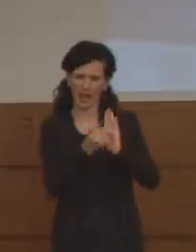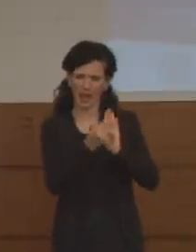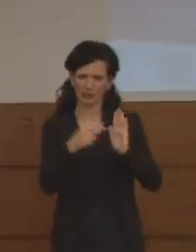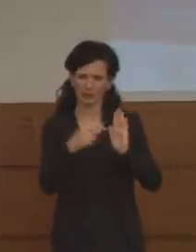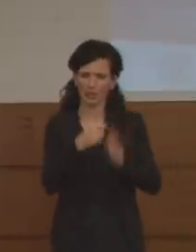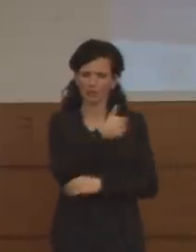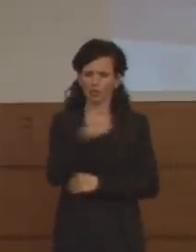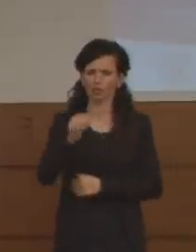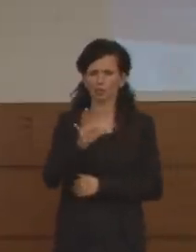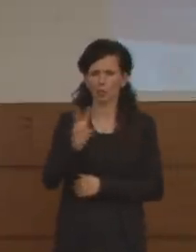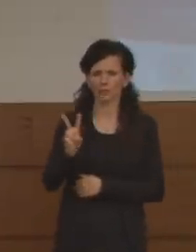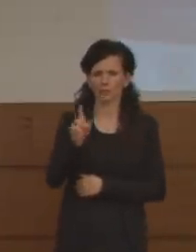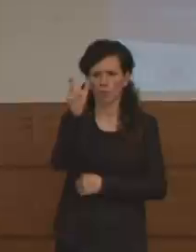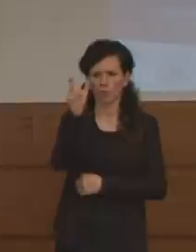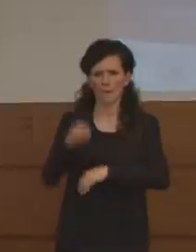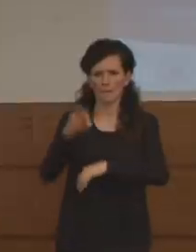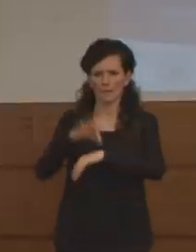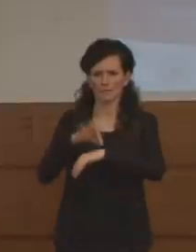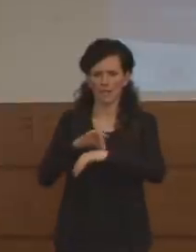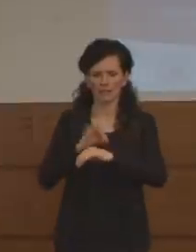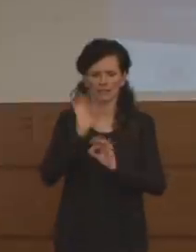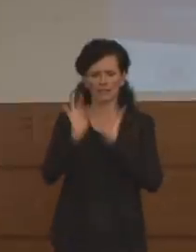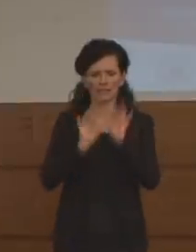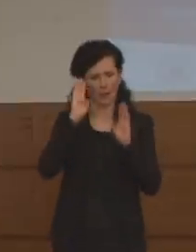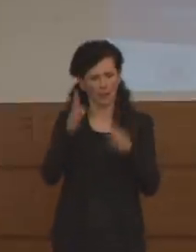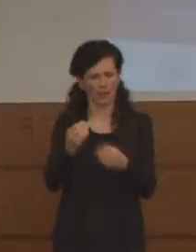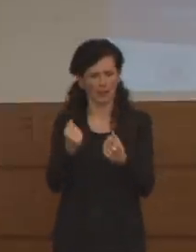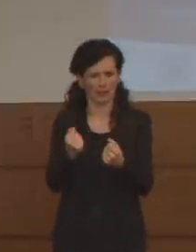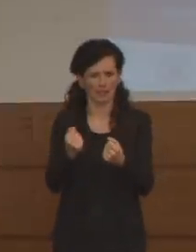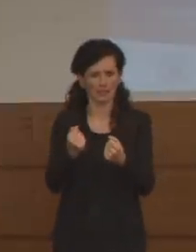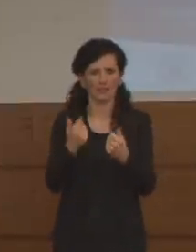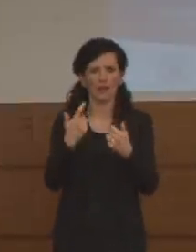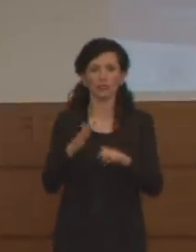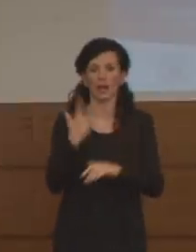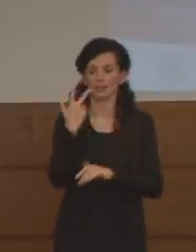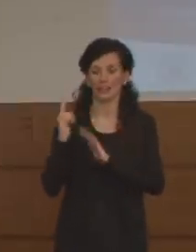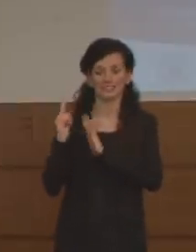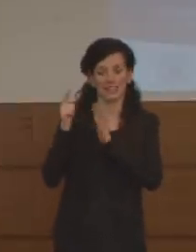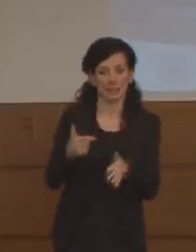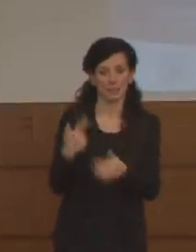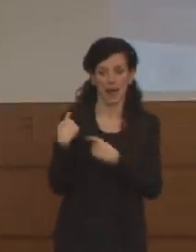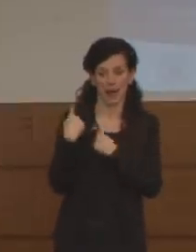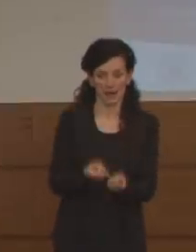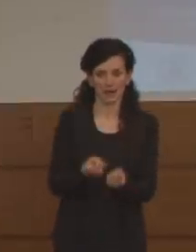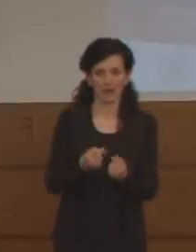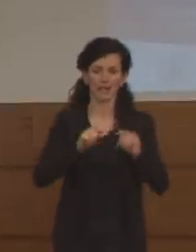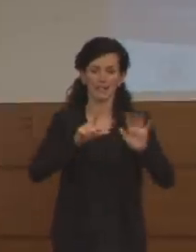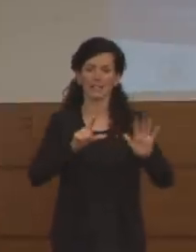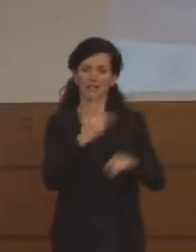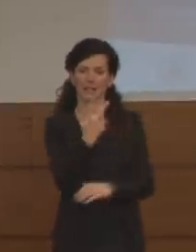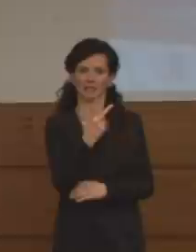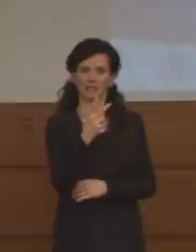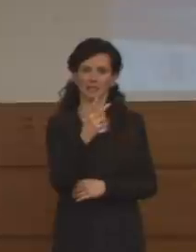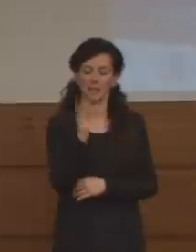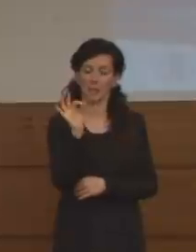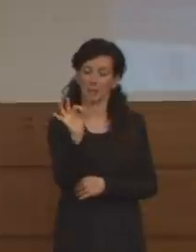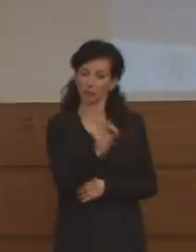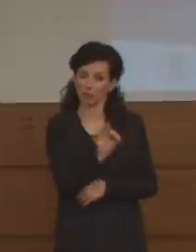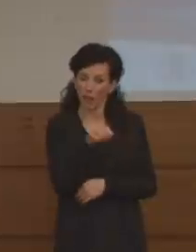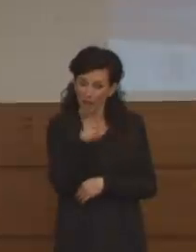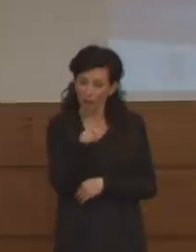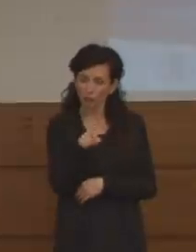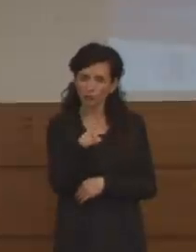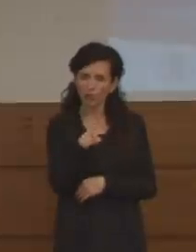152 pazienti in terapia intensiva nelle ultime tre settimane 73 per cento di essi